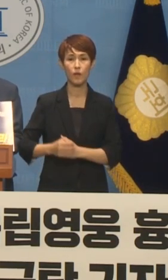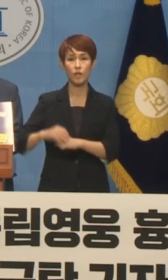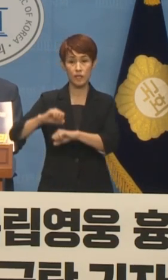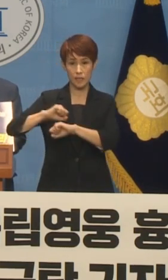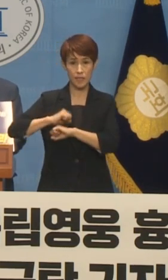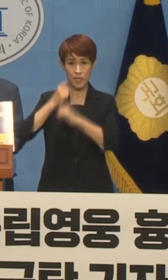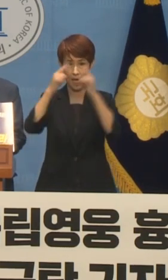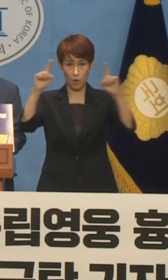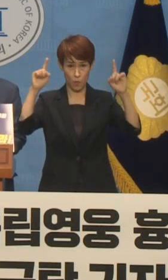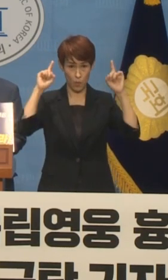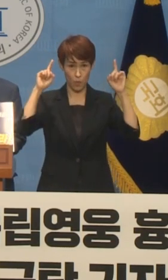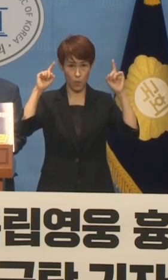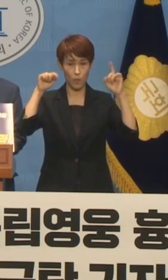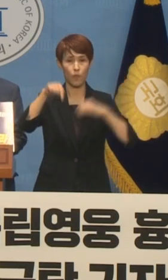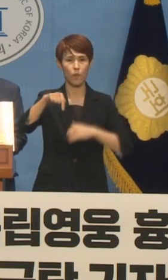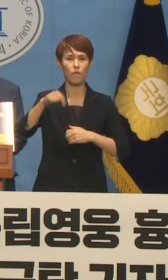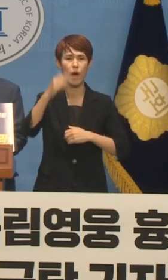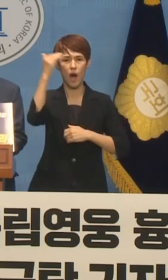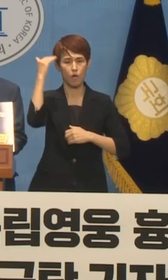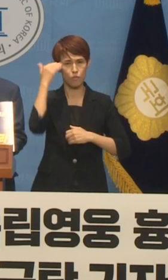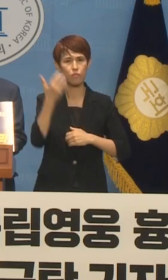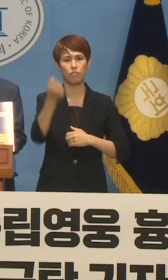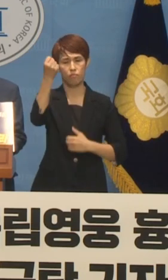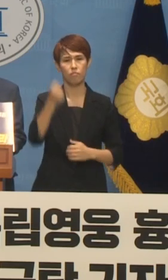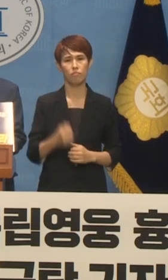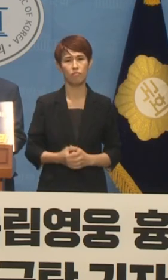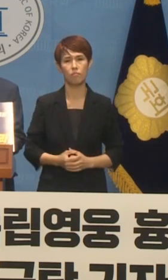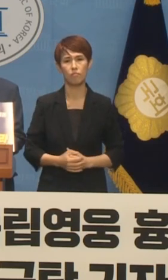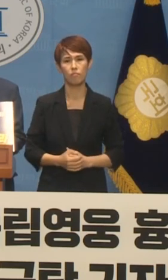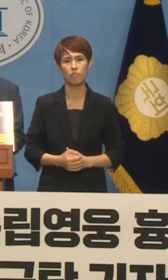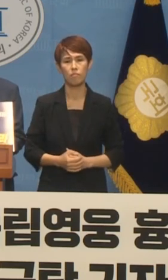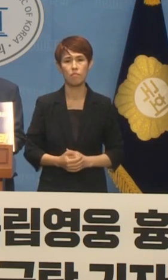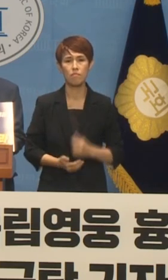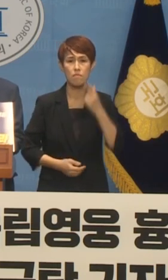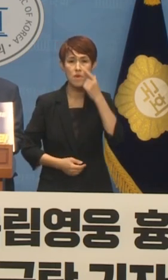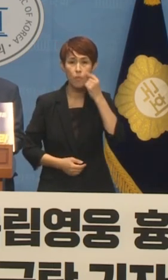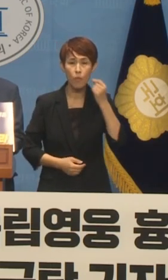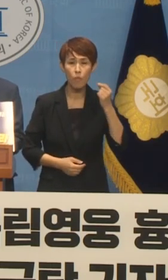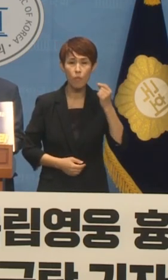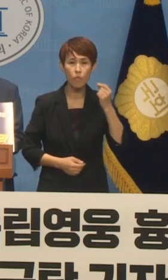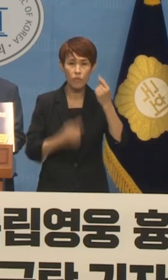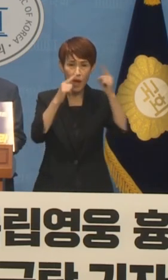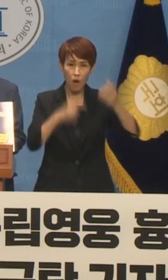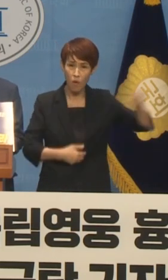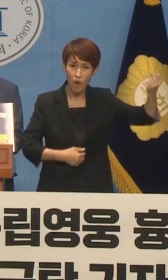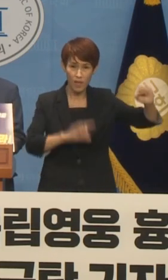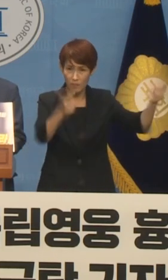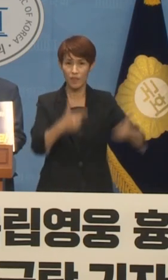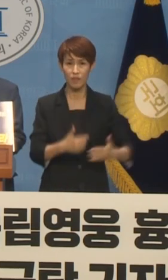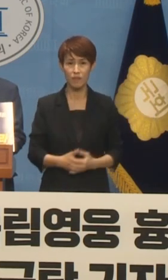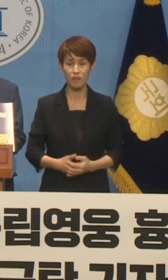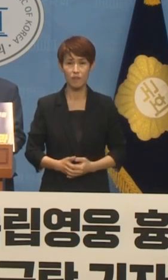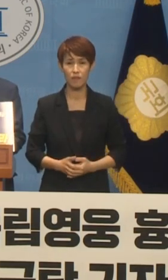육군사관학교는 대한민국 육군사관학교입니다. 일본 자위대의 방위대학교가 아닙니다.